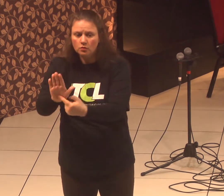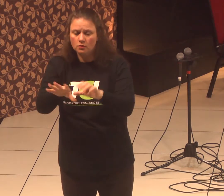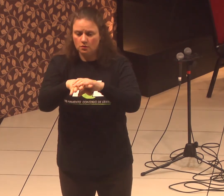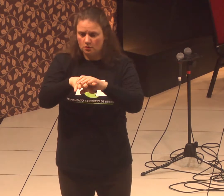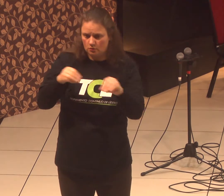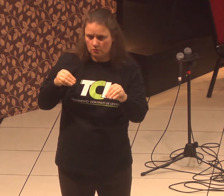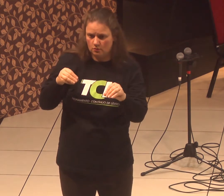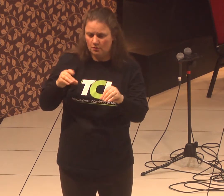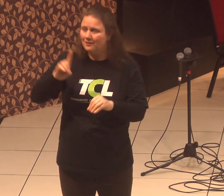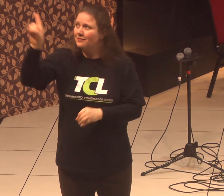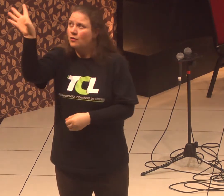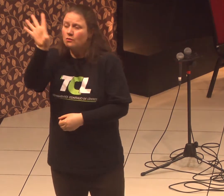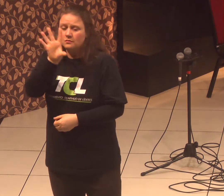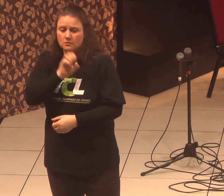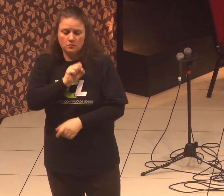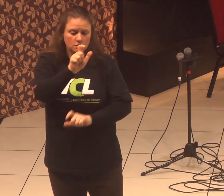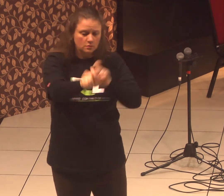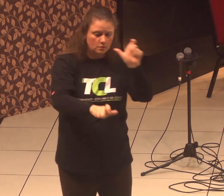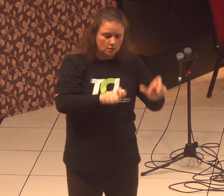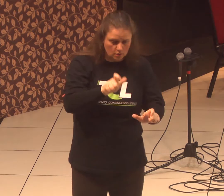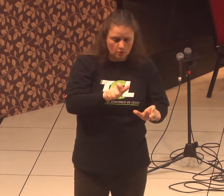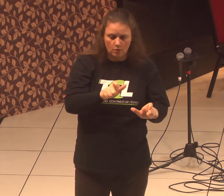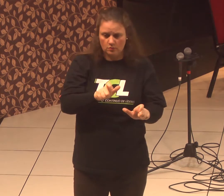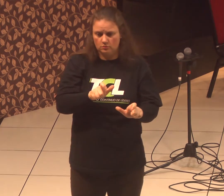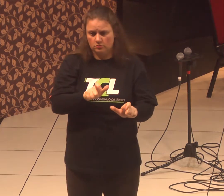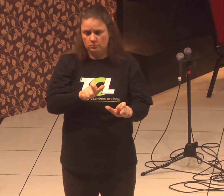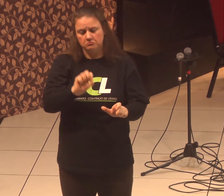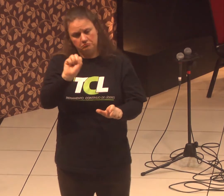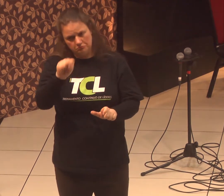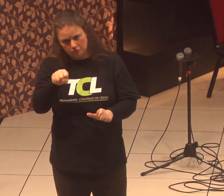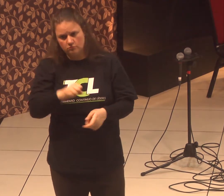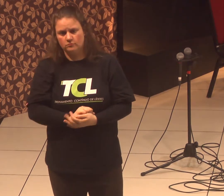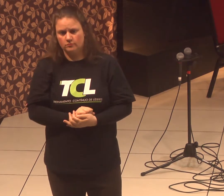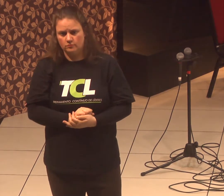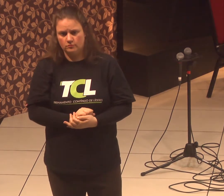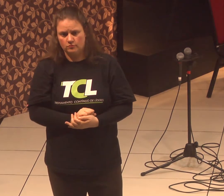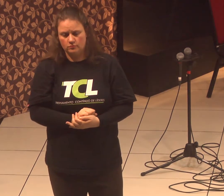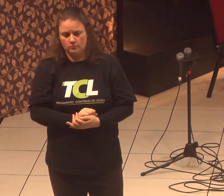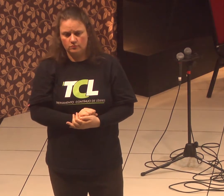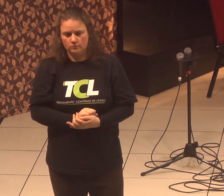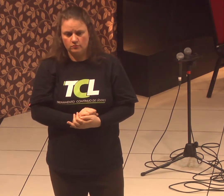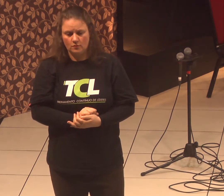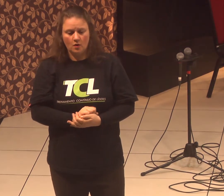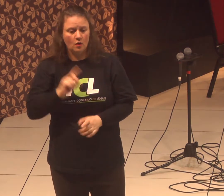Deus ama as pessoas. As pessoas, elas são esse objeto da